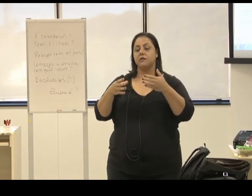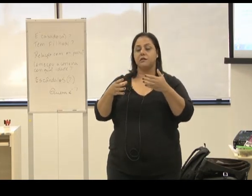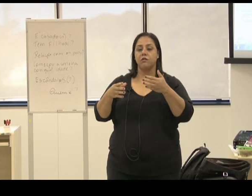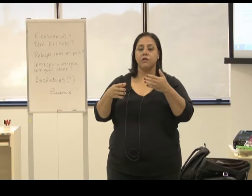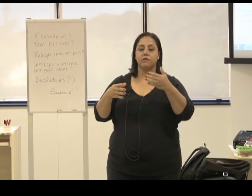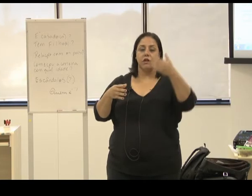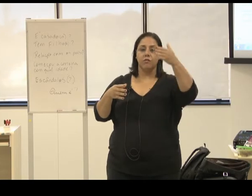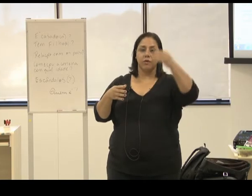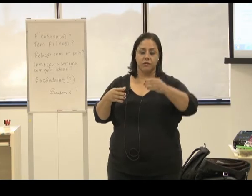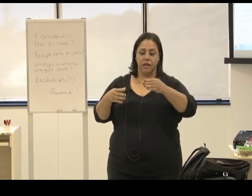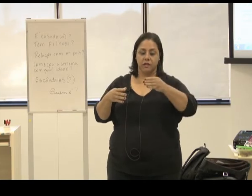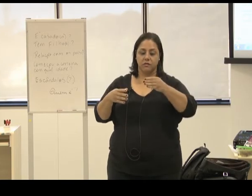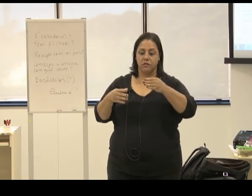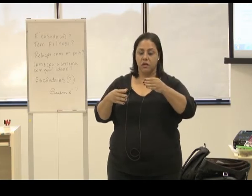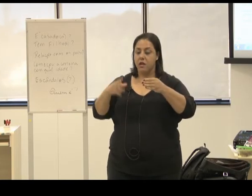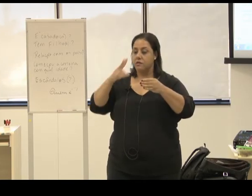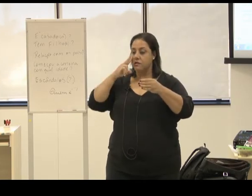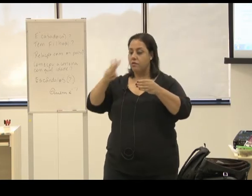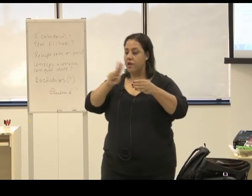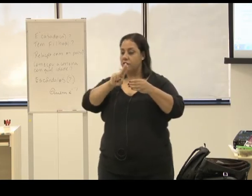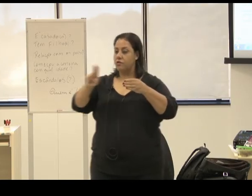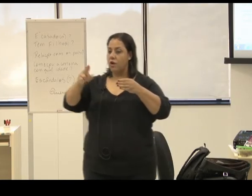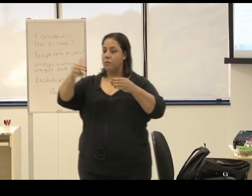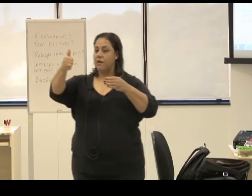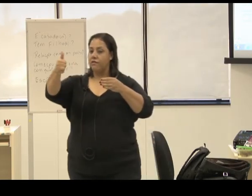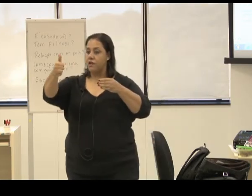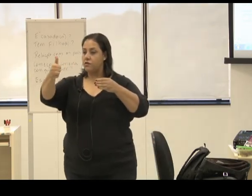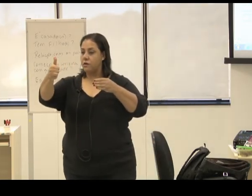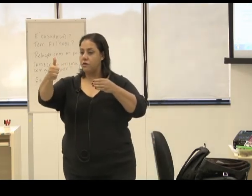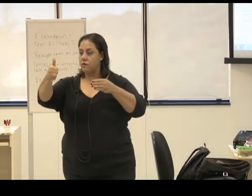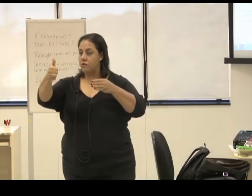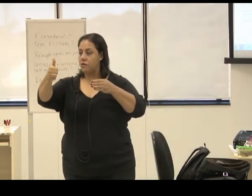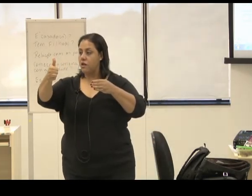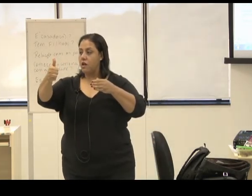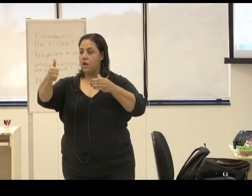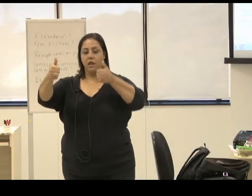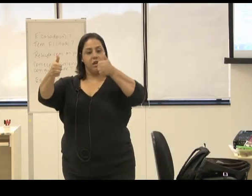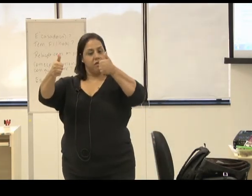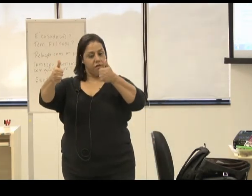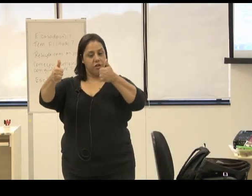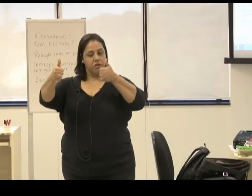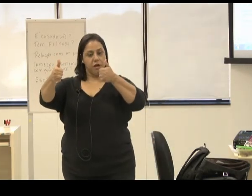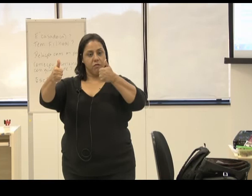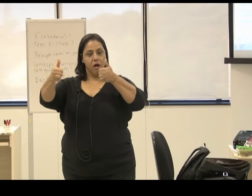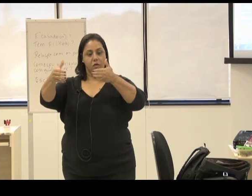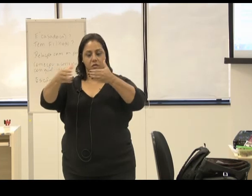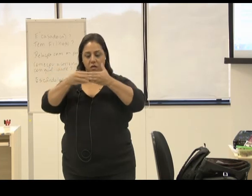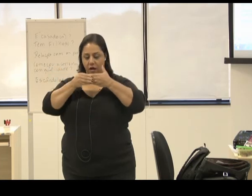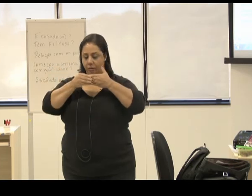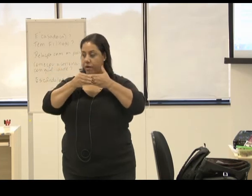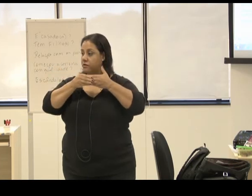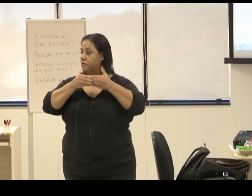eu tenho um processo. Se eu vejo o nome da vítima e vítima igual, apenso.